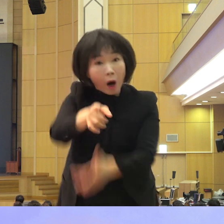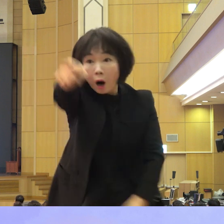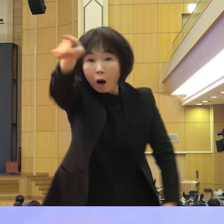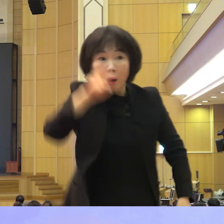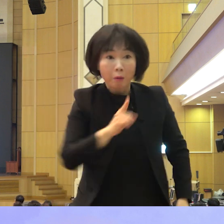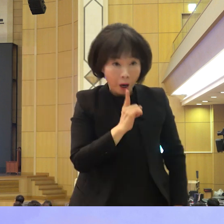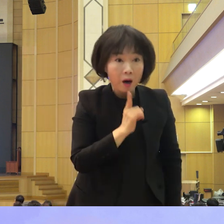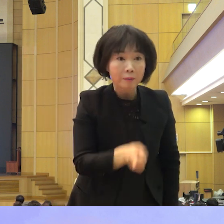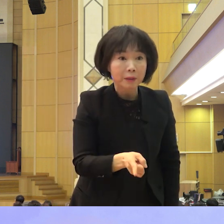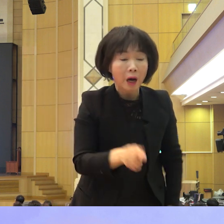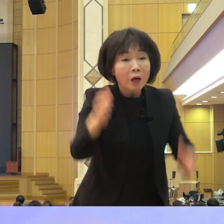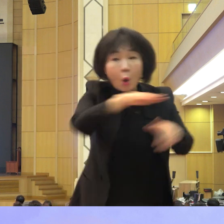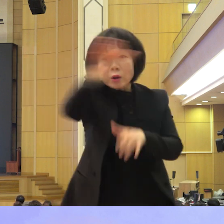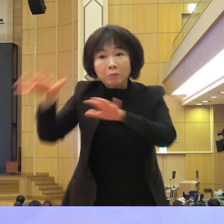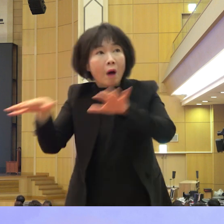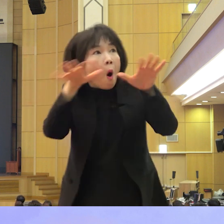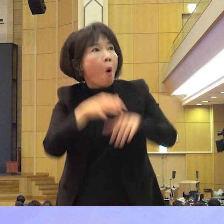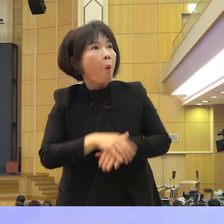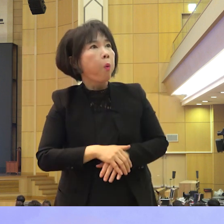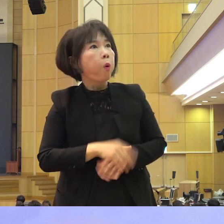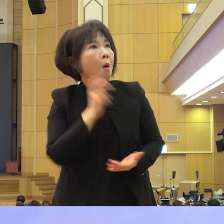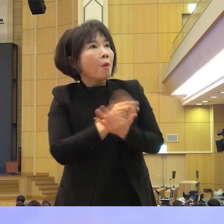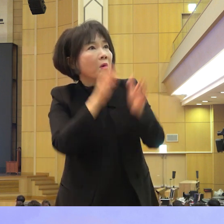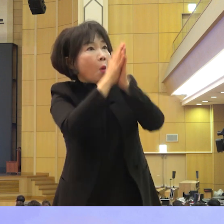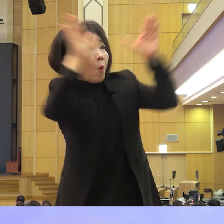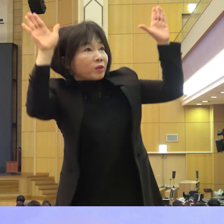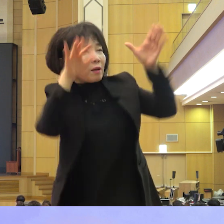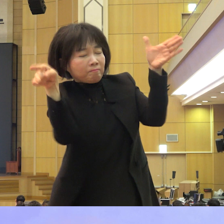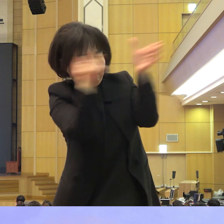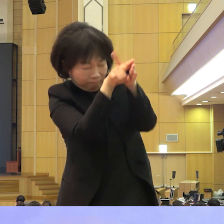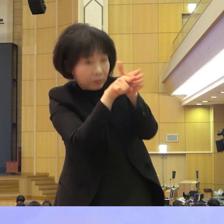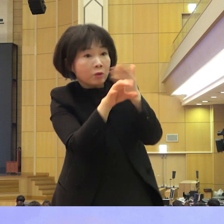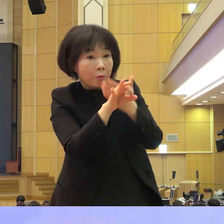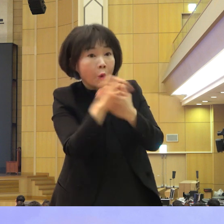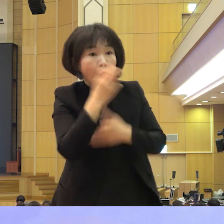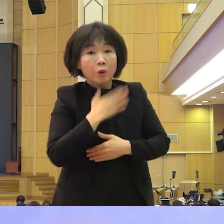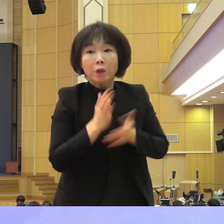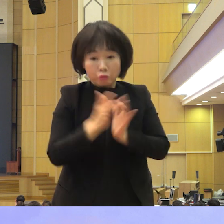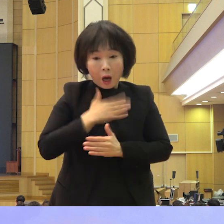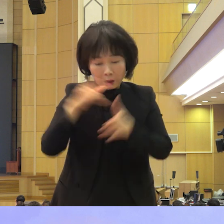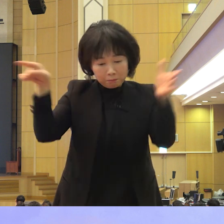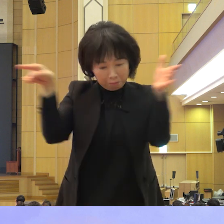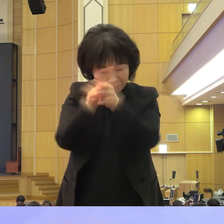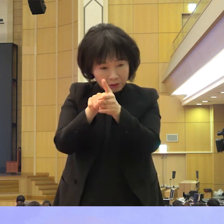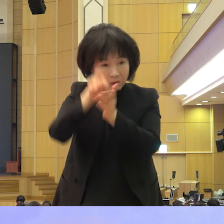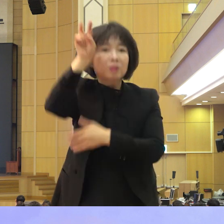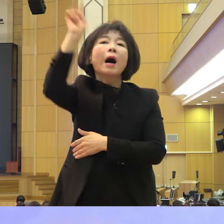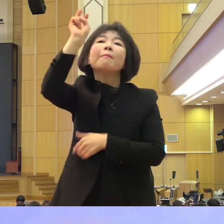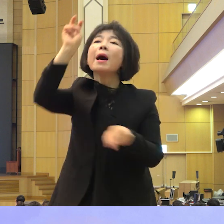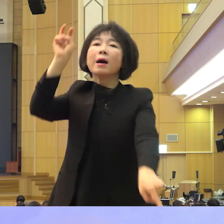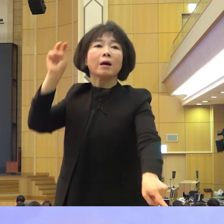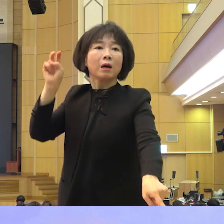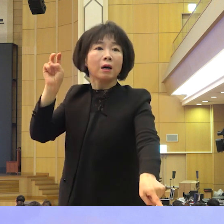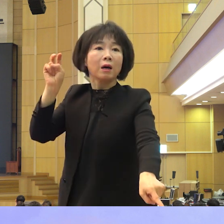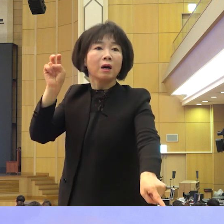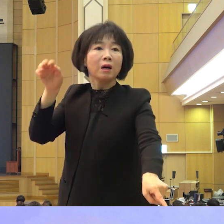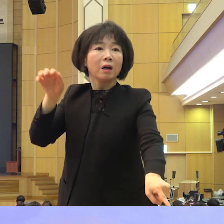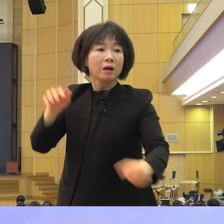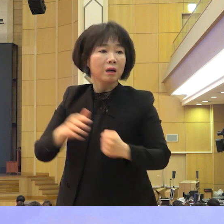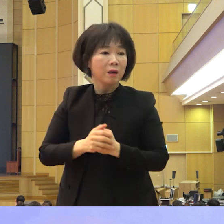것이거든요. 모세를 믿었더면 또 나를 믿었으리라. 이는